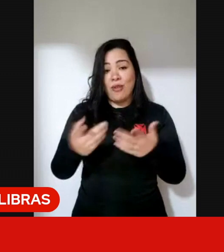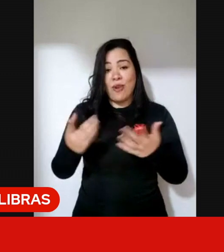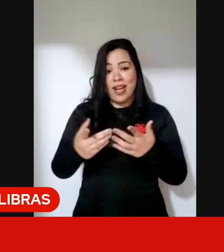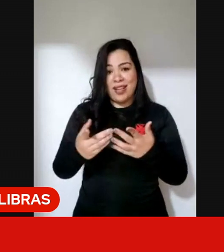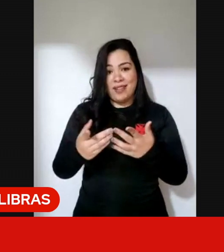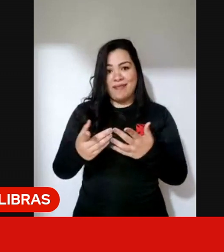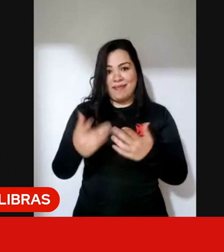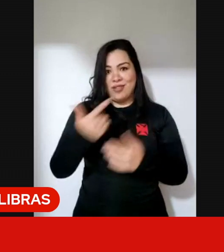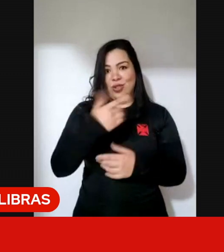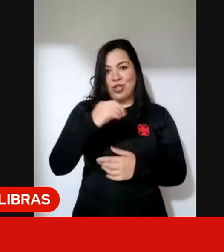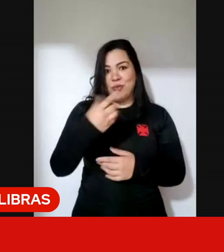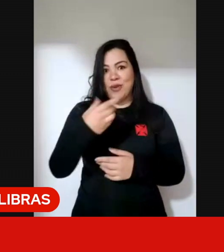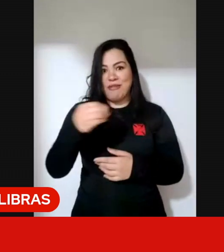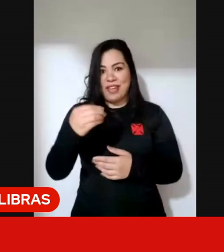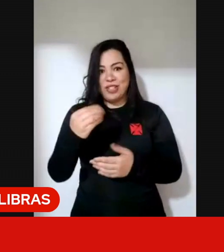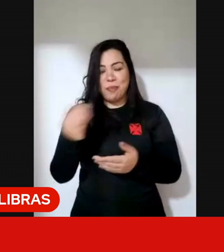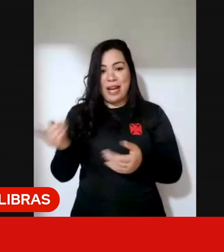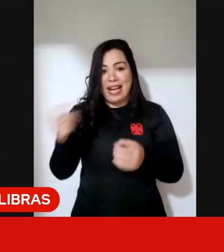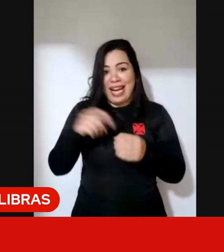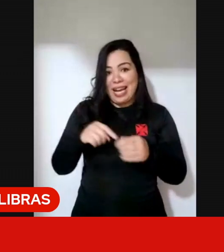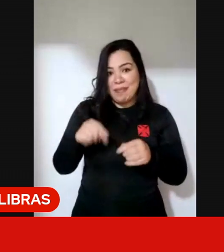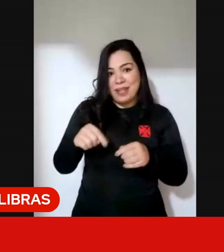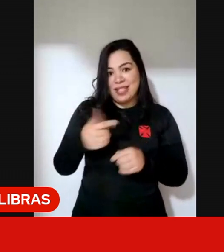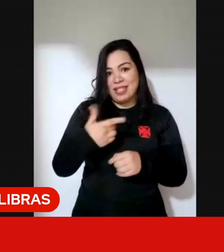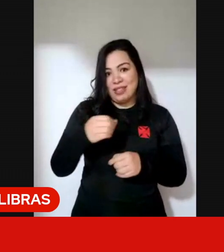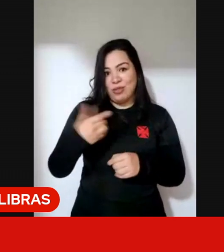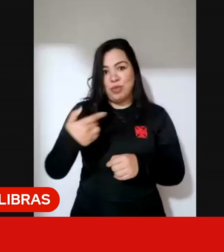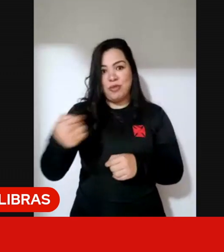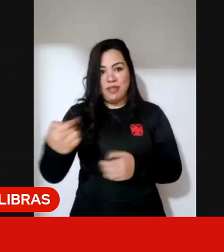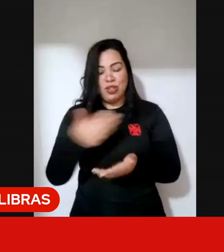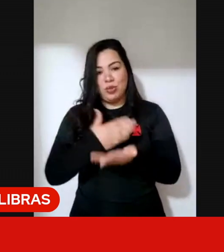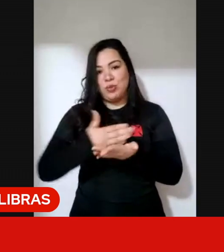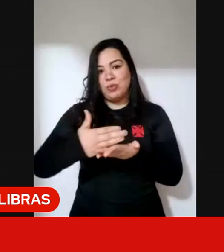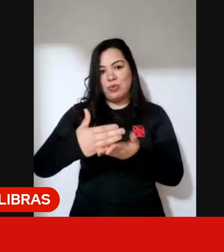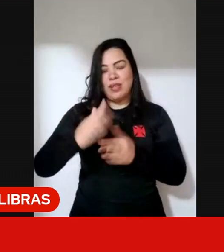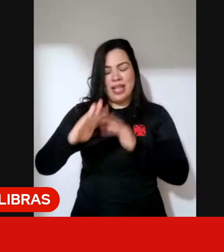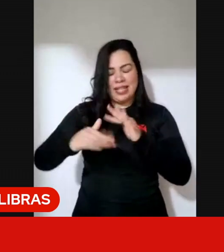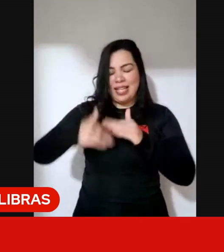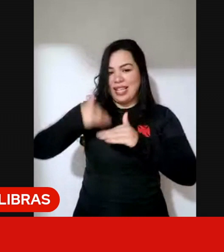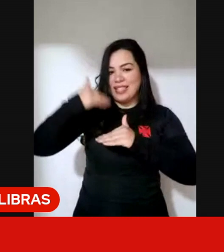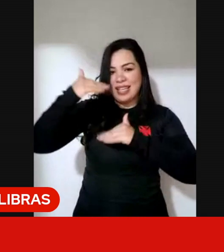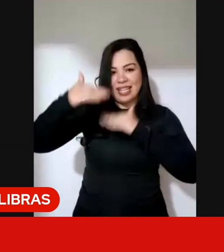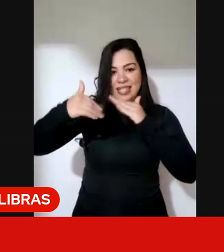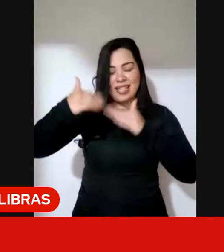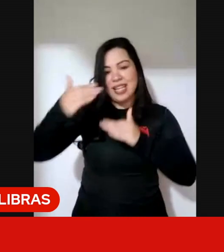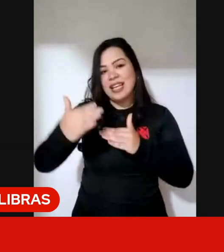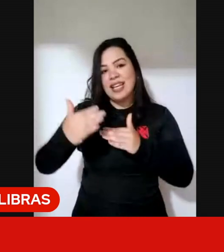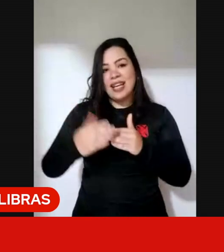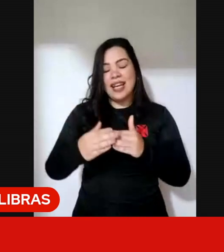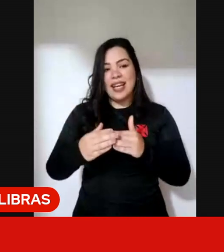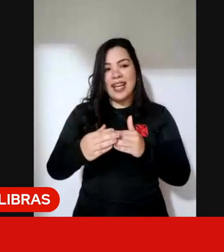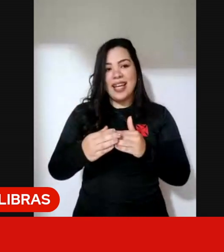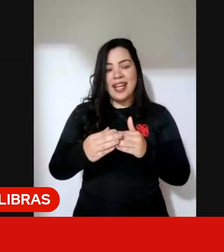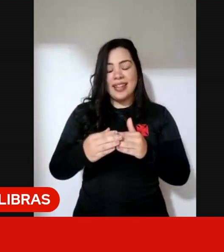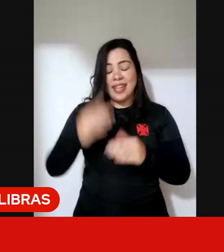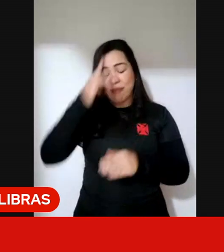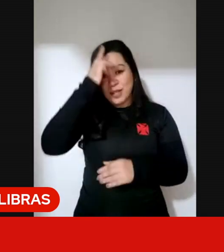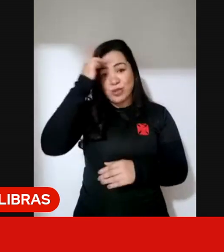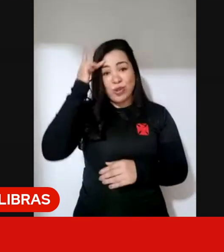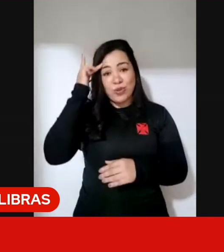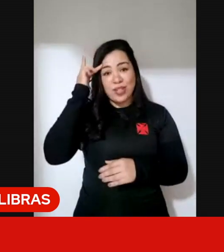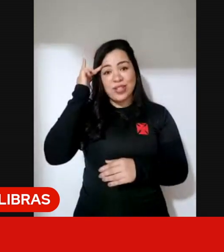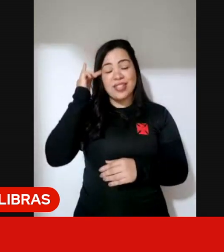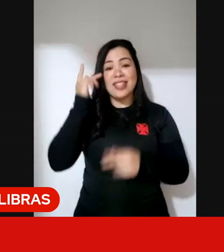Porque agora, de 2020 para cá, para esse 2021, e a tendência é crescer,